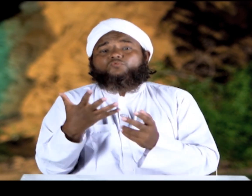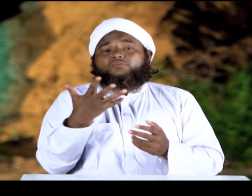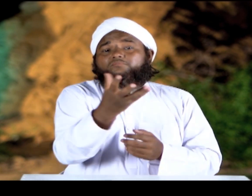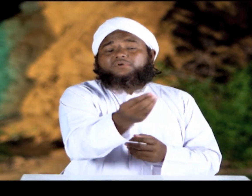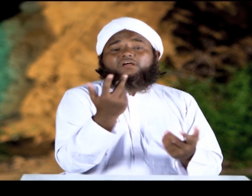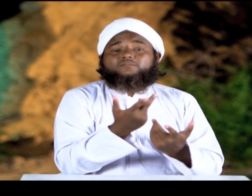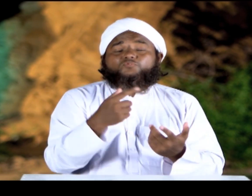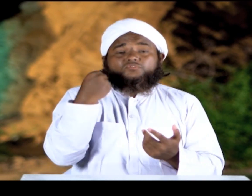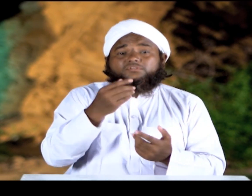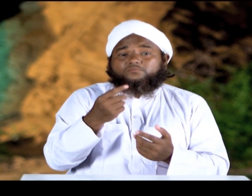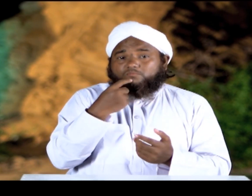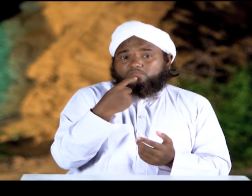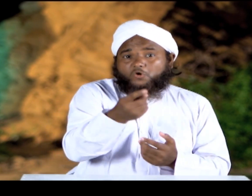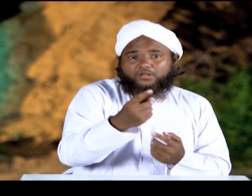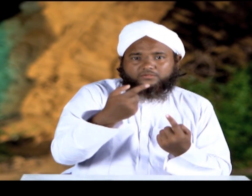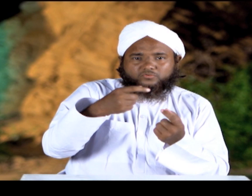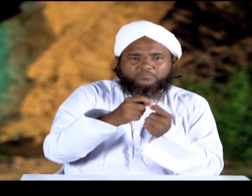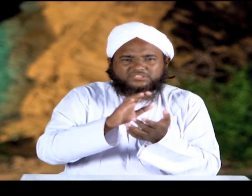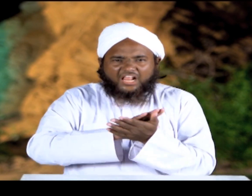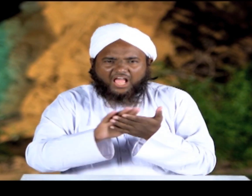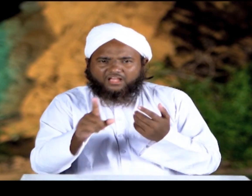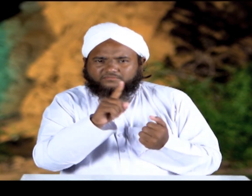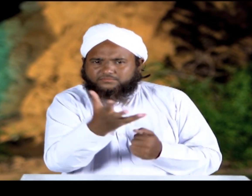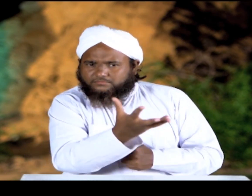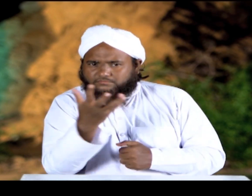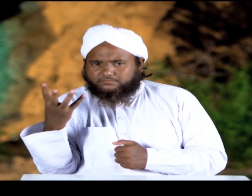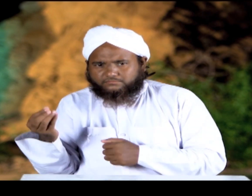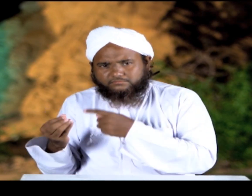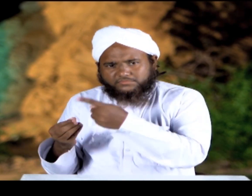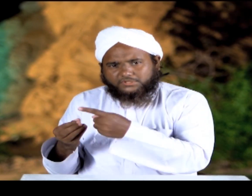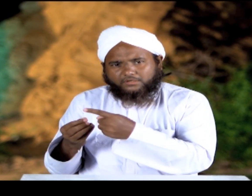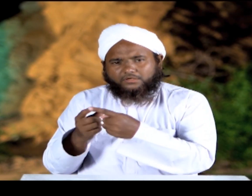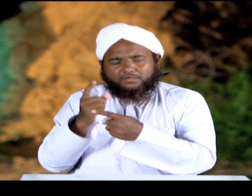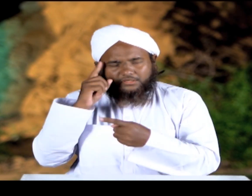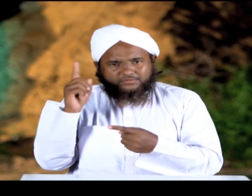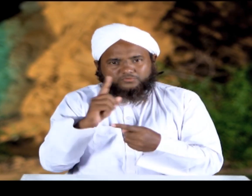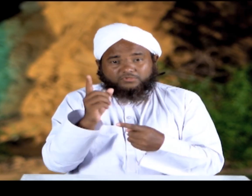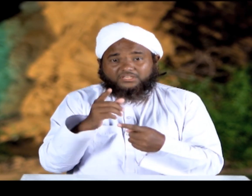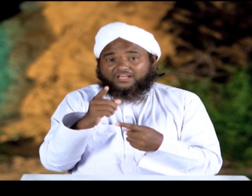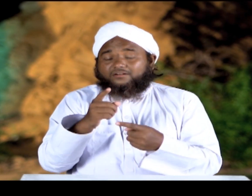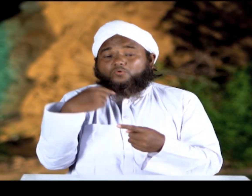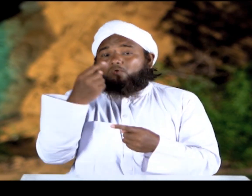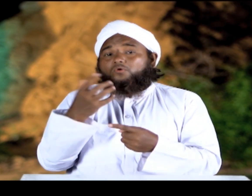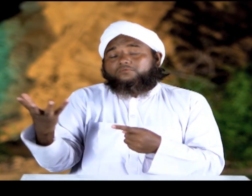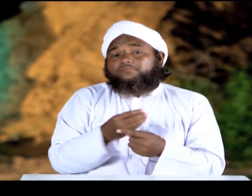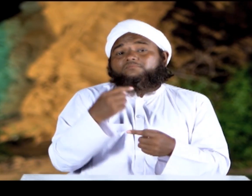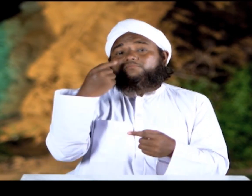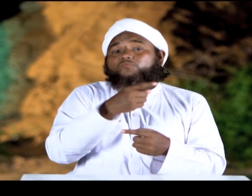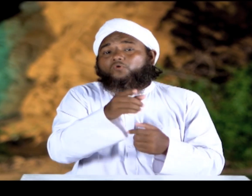کا پیغام لایا ہوں۔ جب آپ رحمۃ اللہ علیہ کو یہ بات بتائی گئی تو جھوم اٹھے اور فوراً ننگے پاؤں باہر تشریف لے آئے۔